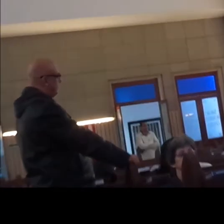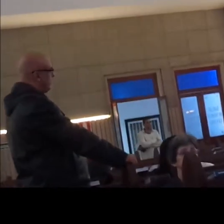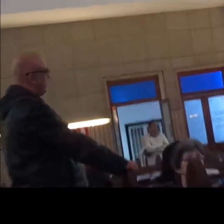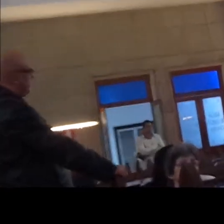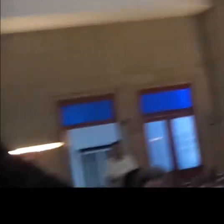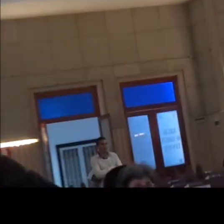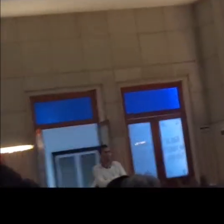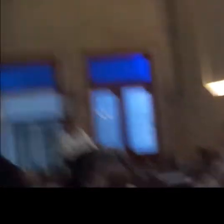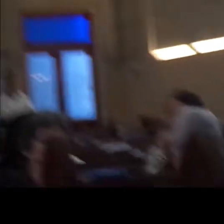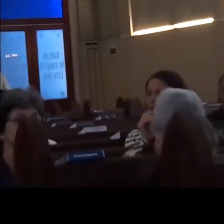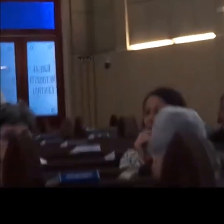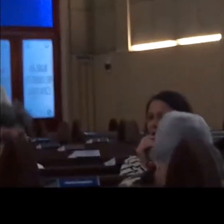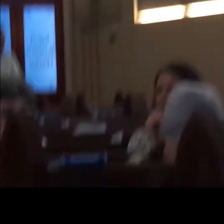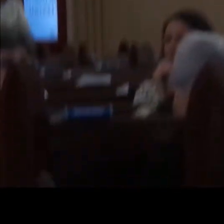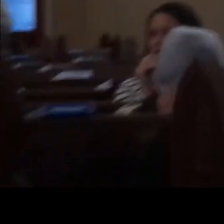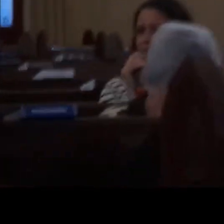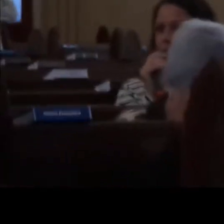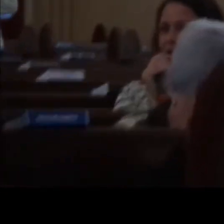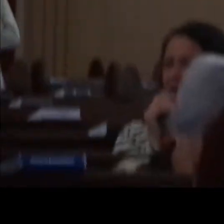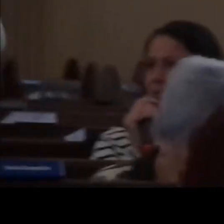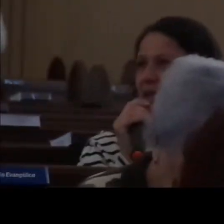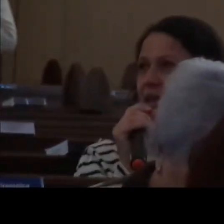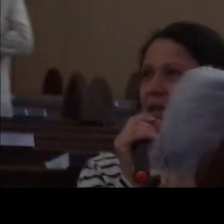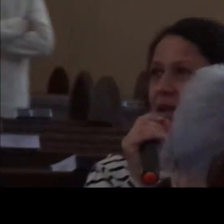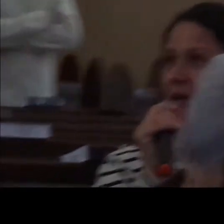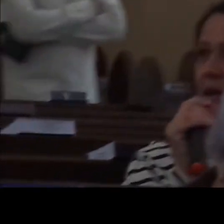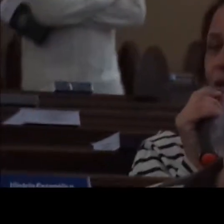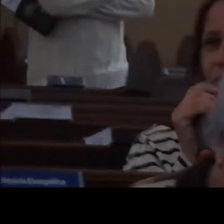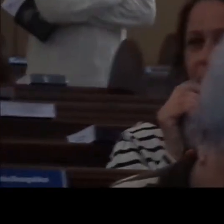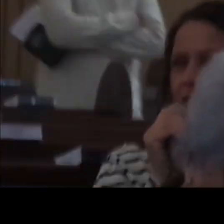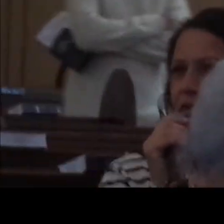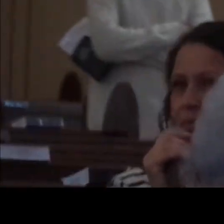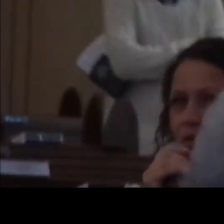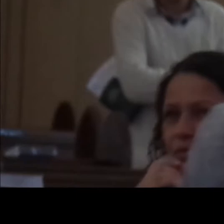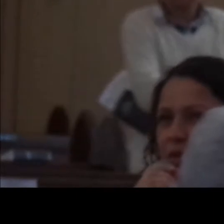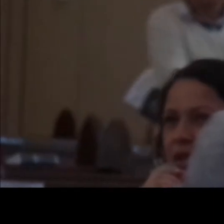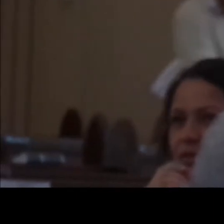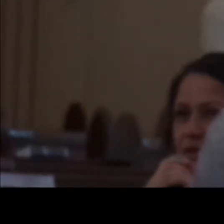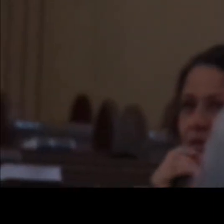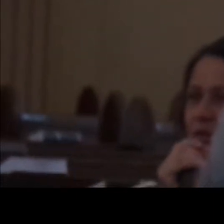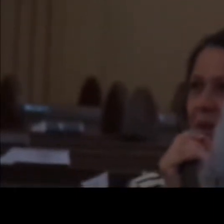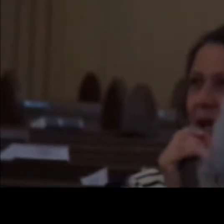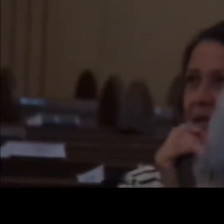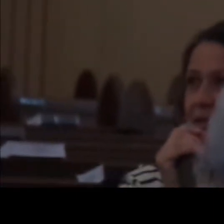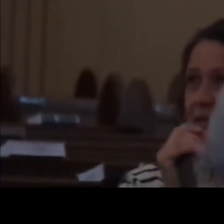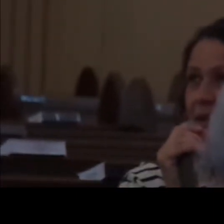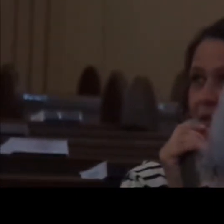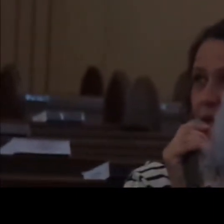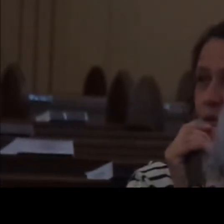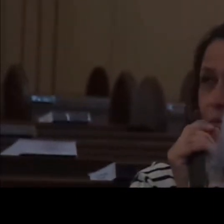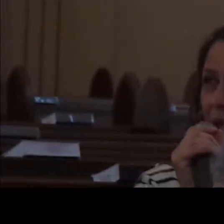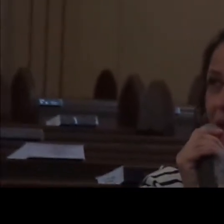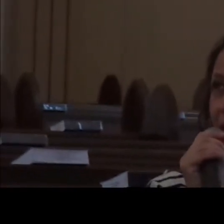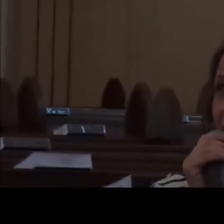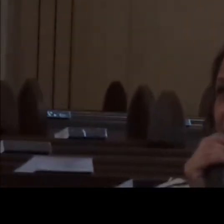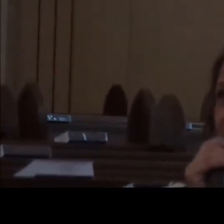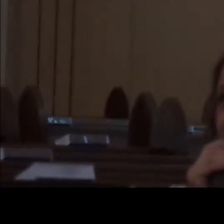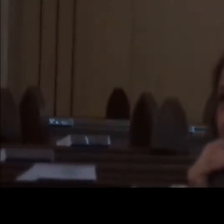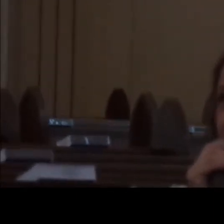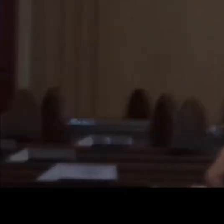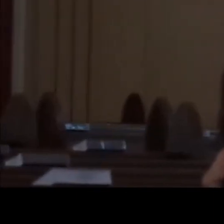aqui muito bem, né? Com minha família, cuidando dos meus filhos e tudo mais. Está tudo muito